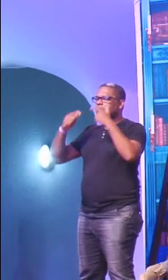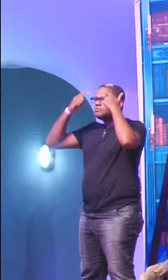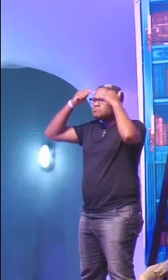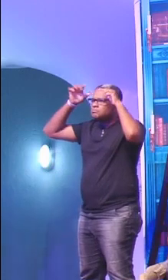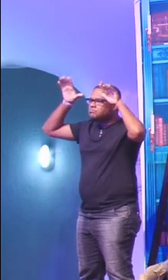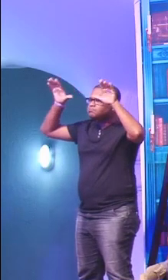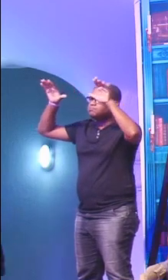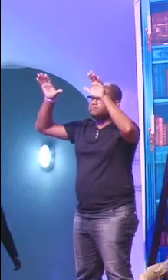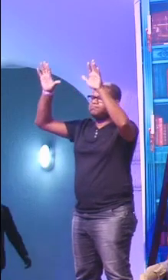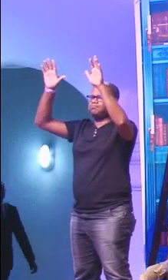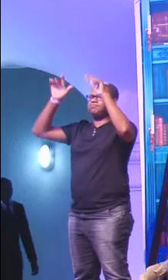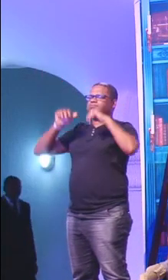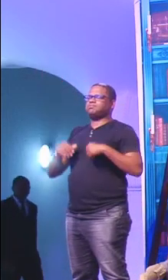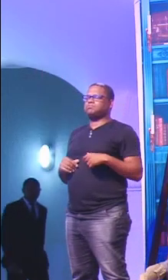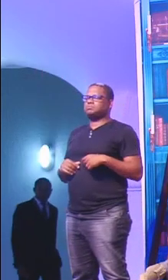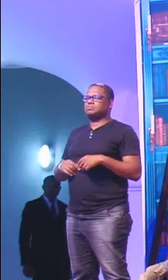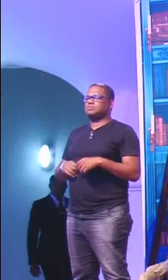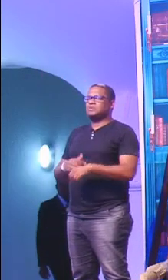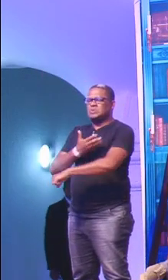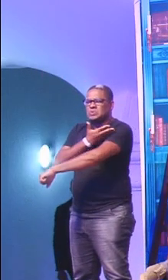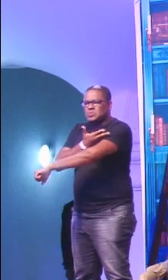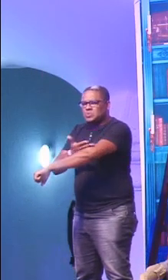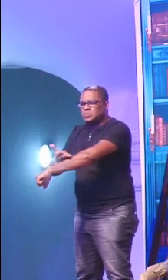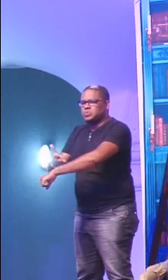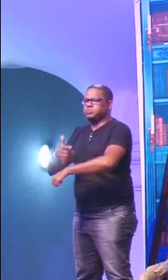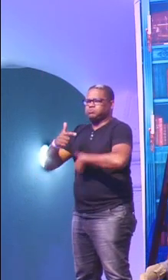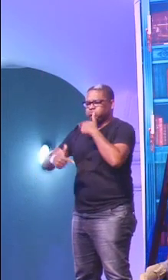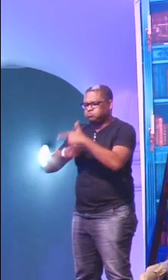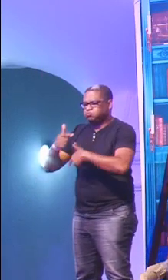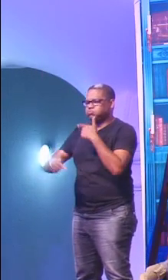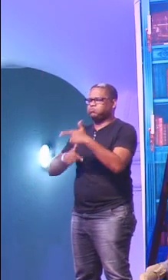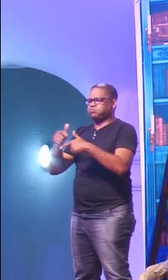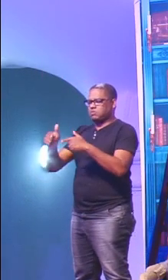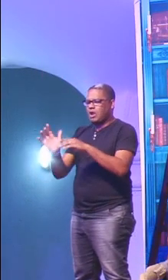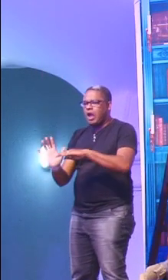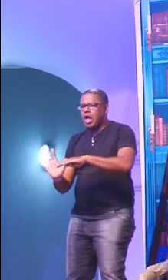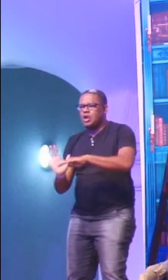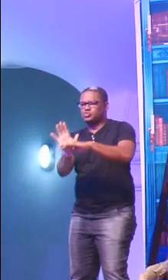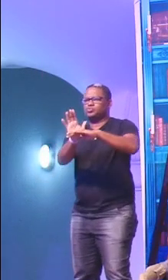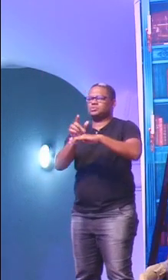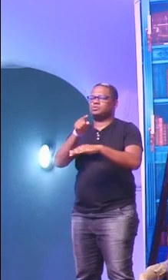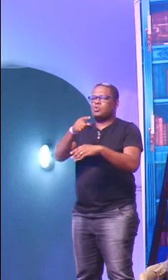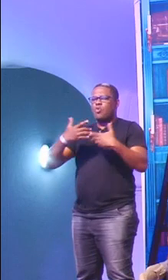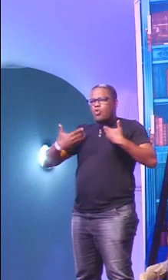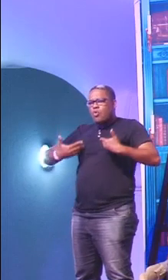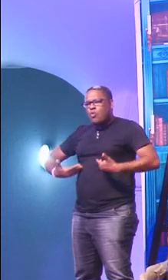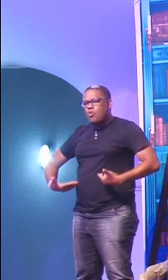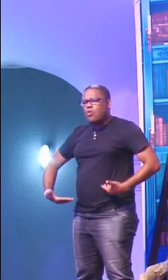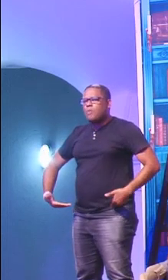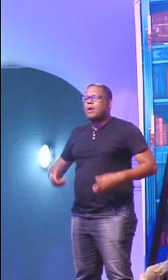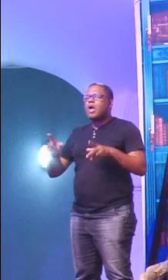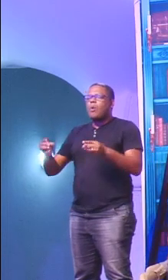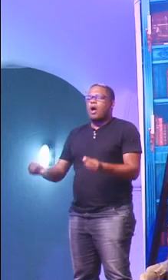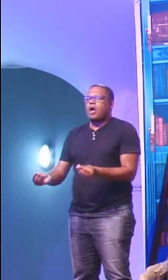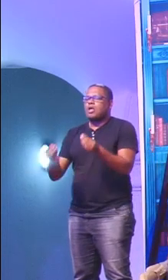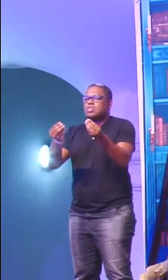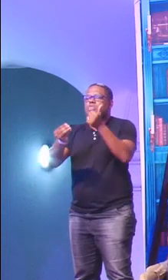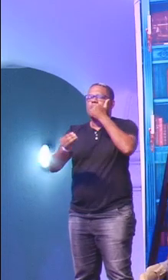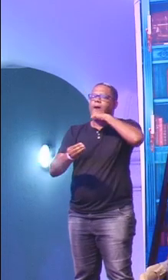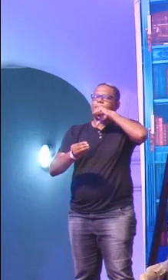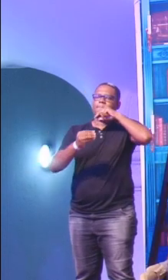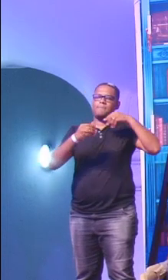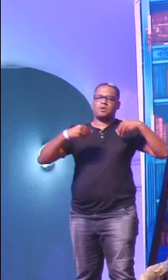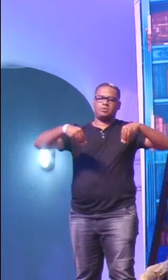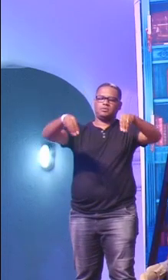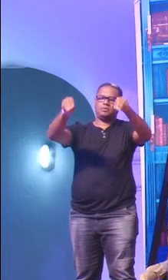se concretizam pelo labor. A terra há de cobrir um dia o seu corpo com a delicadeza com que uma mãe cobre seu filho